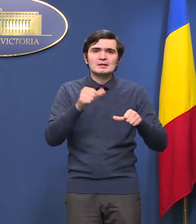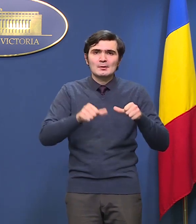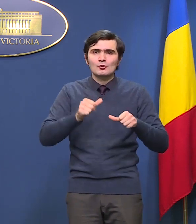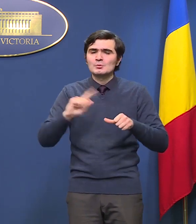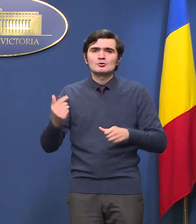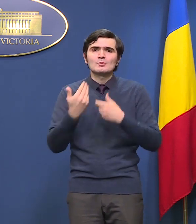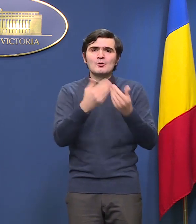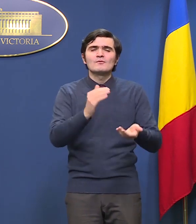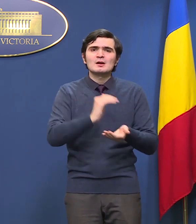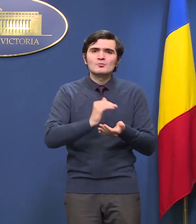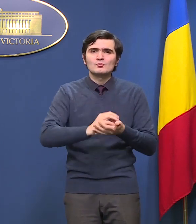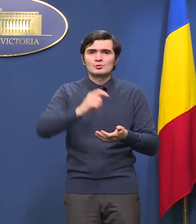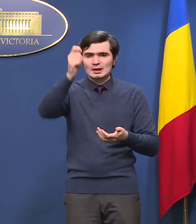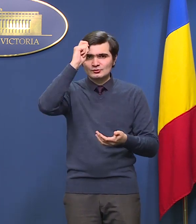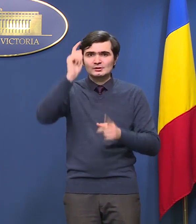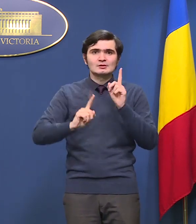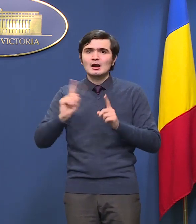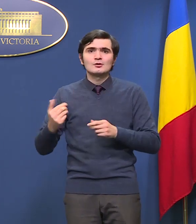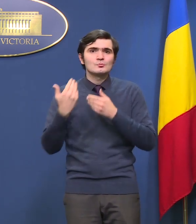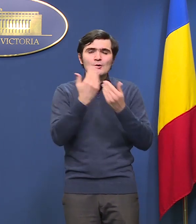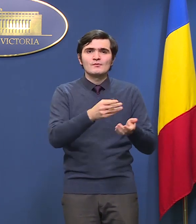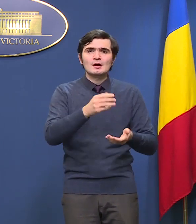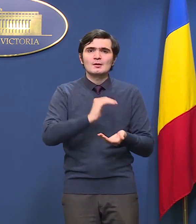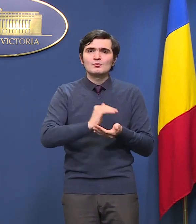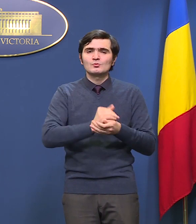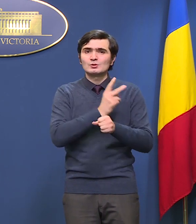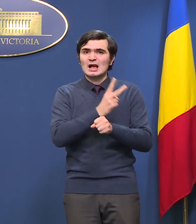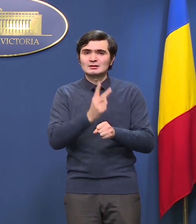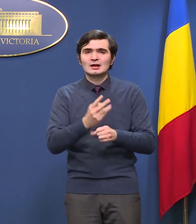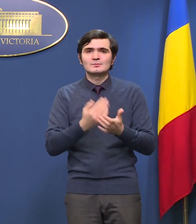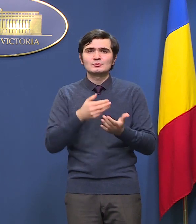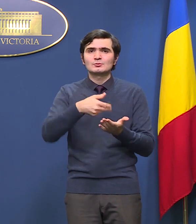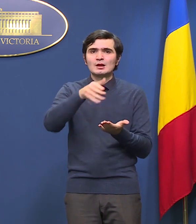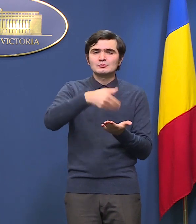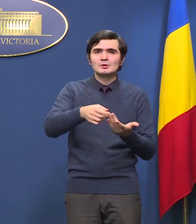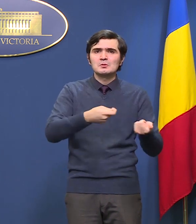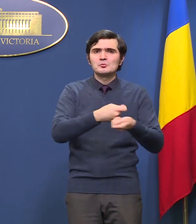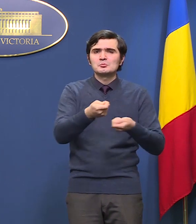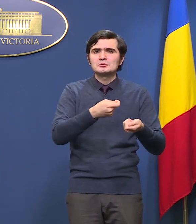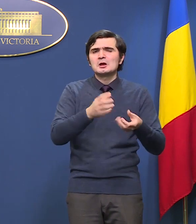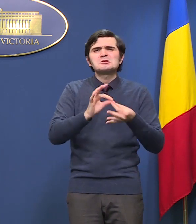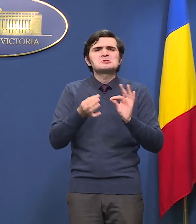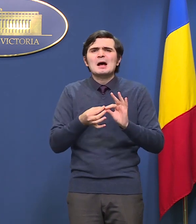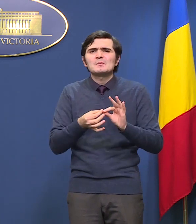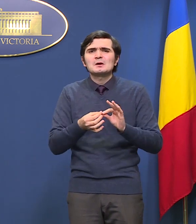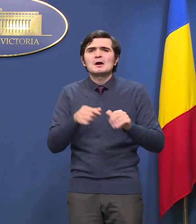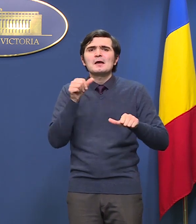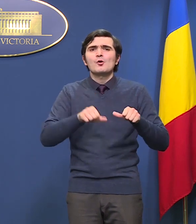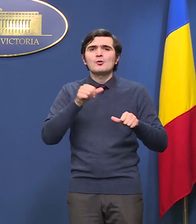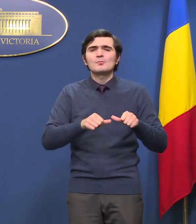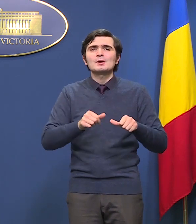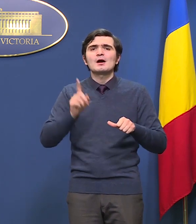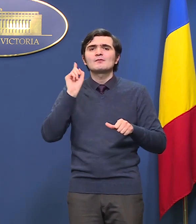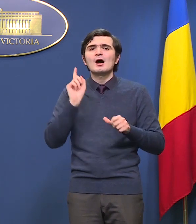împrumută cetățenii, nu mai împrumută statul pentru cheltuielile publice, economia este